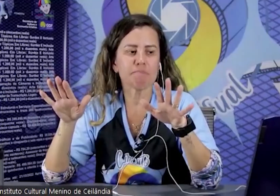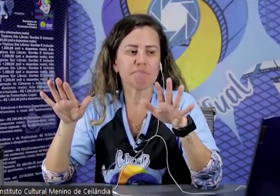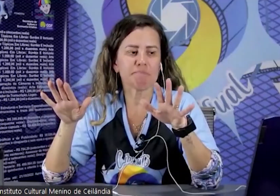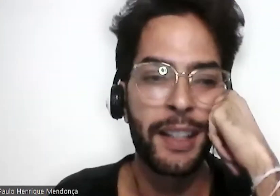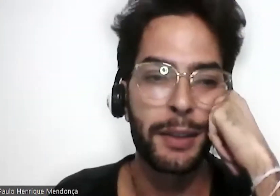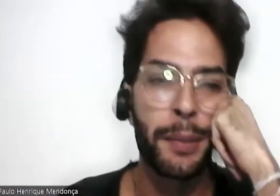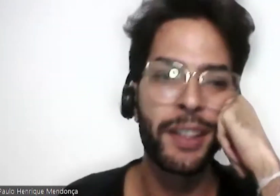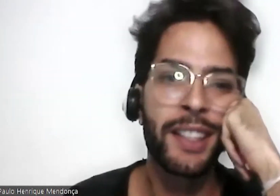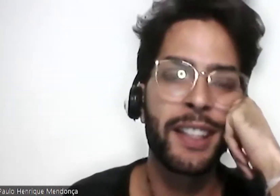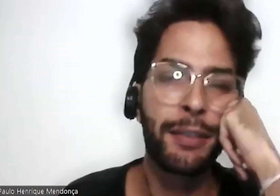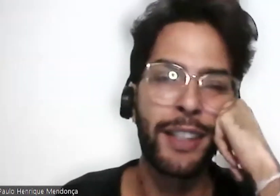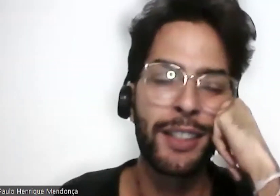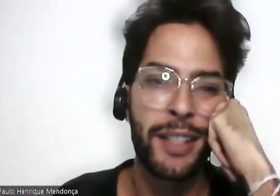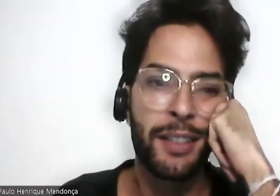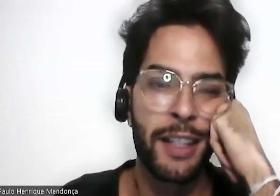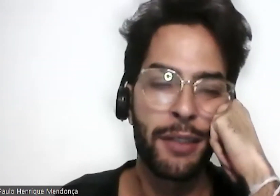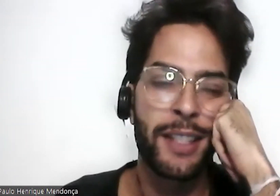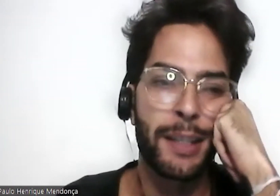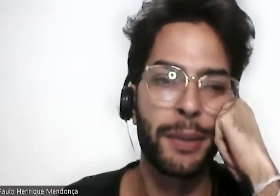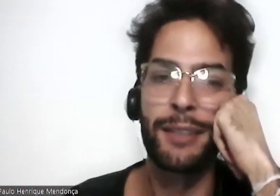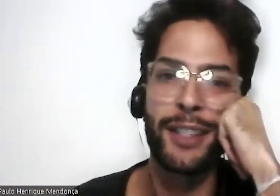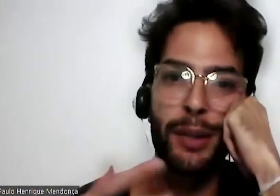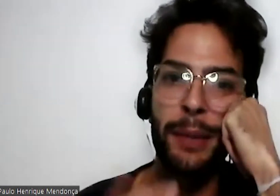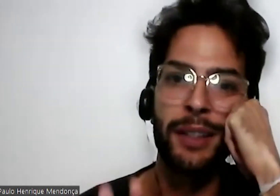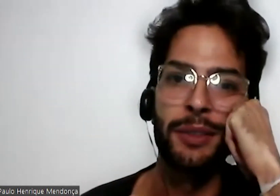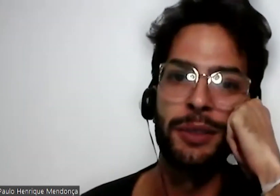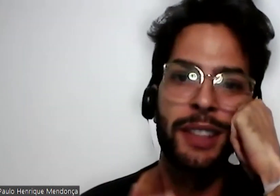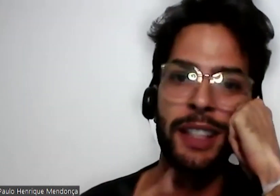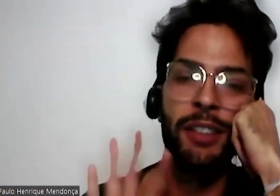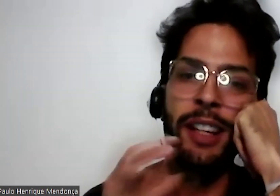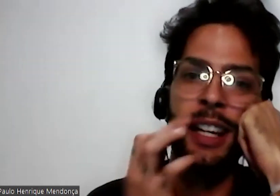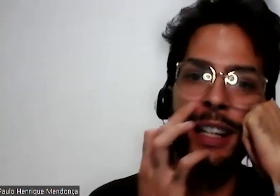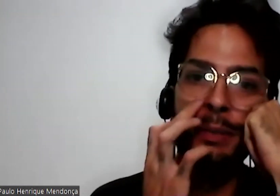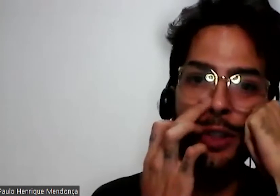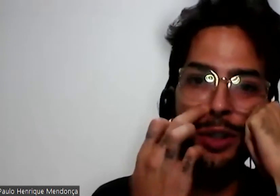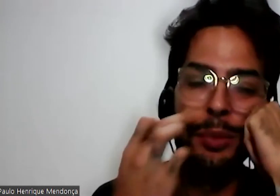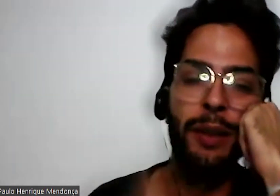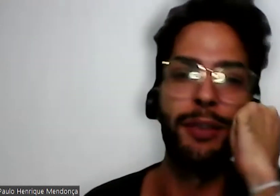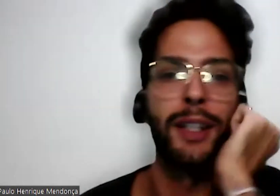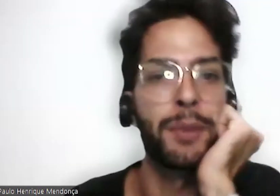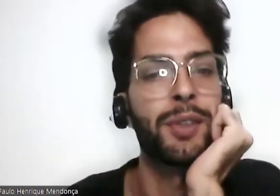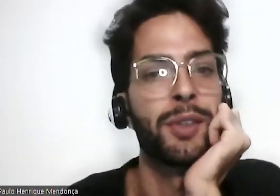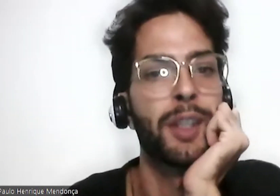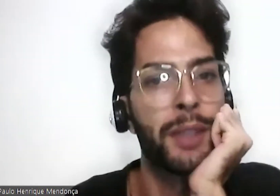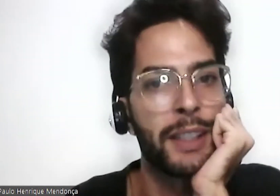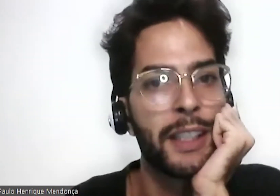Professora, só para entender, dê um exemplo, assim, faça uma pergunta qualquer e mostre como é feita para um surdo, só para eu entender como